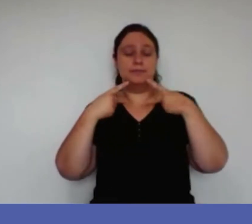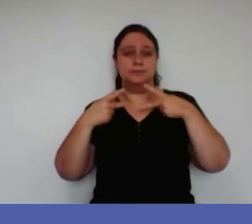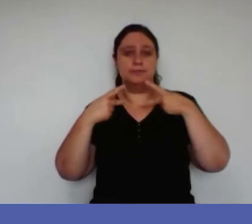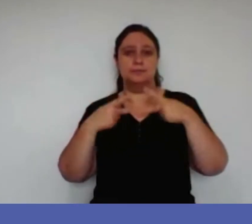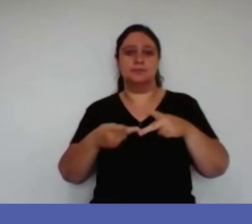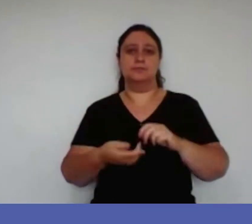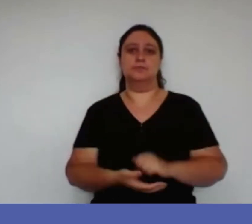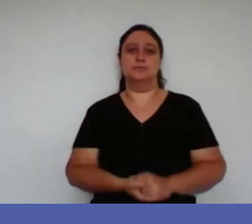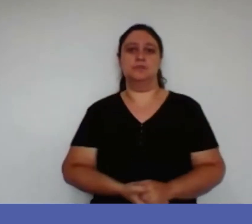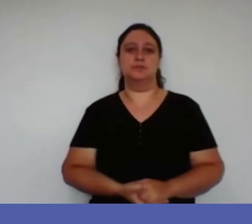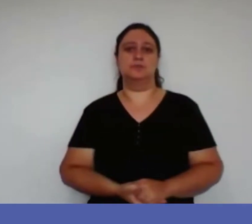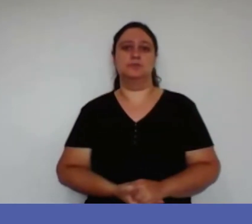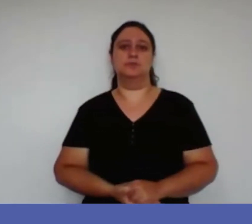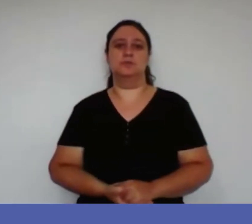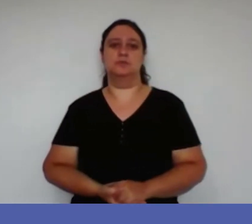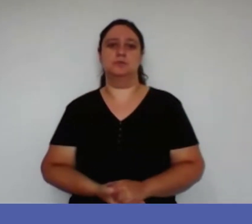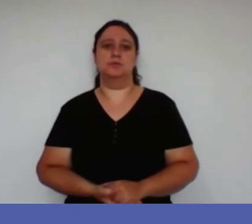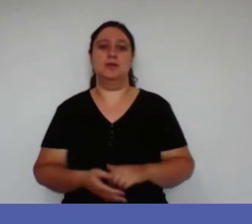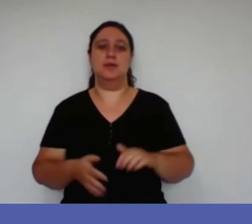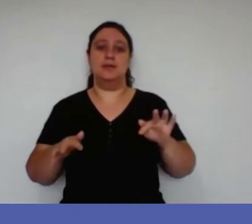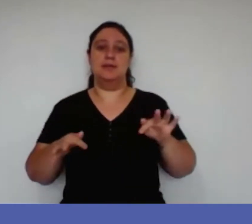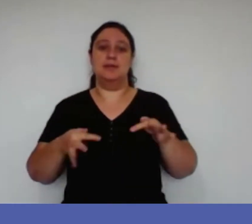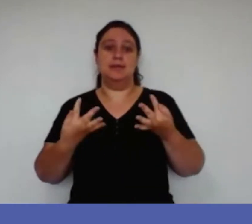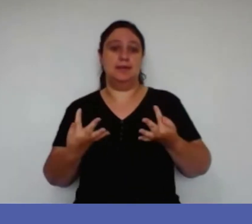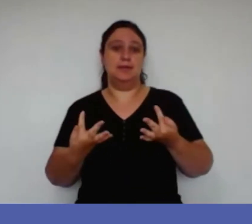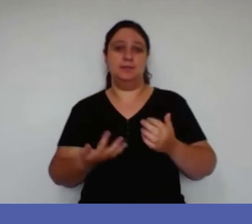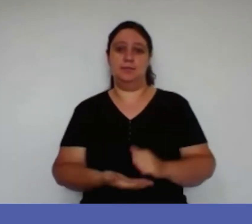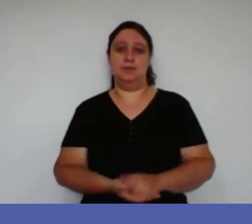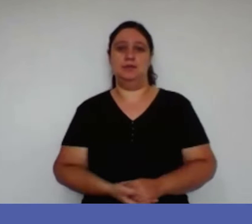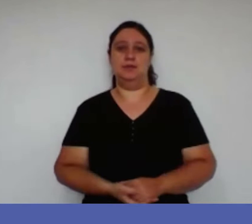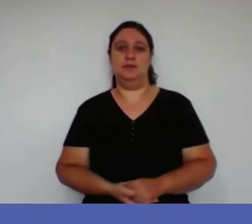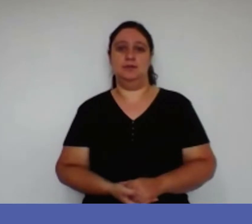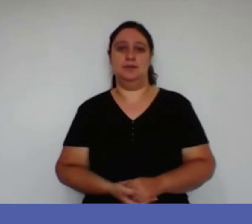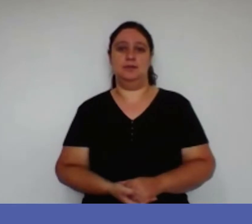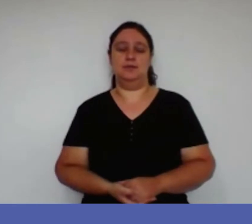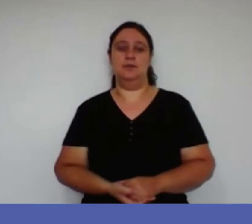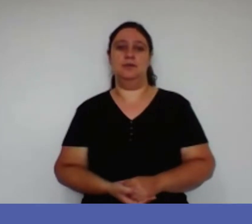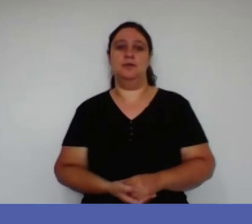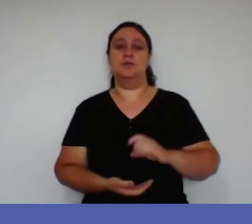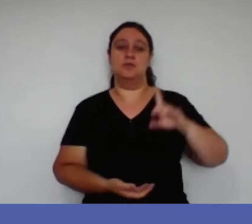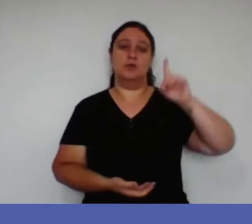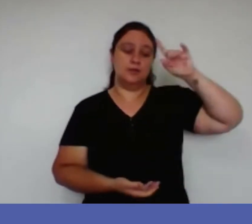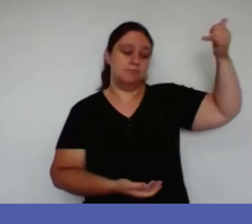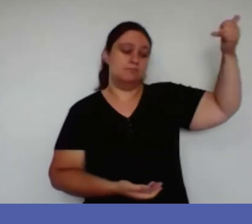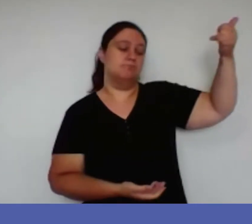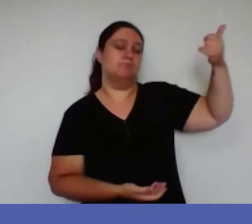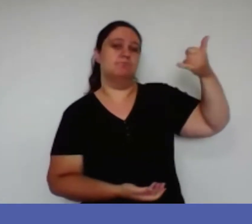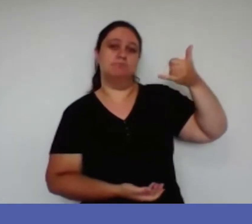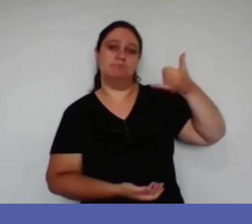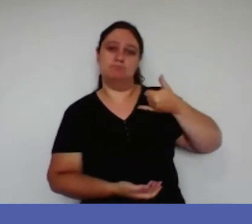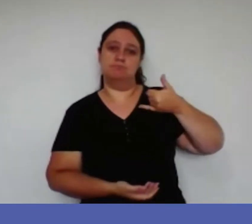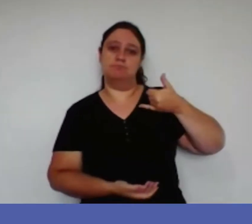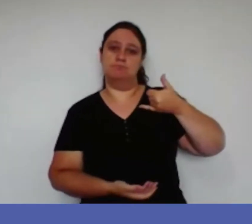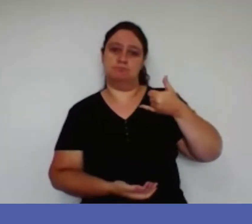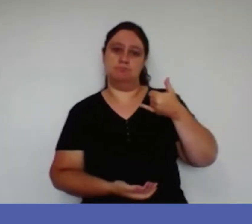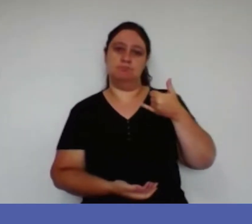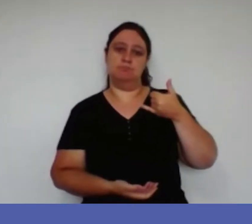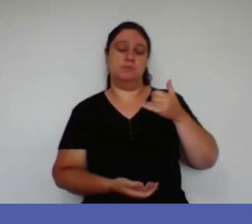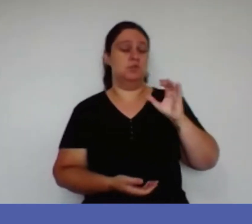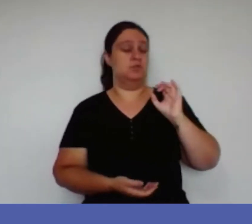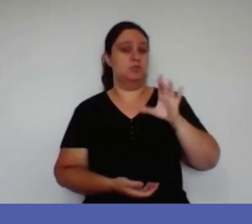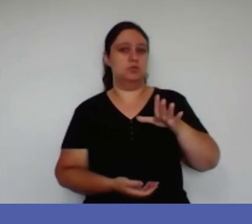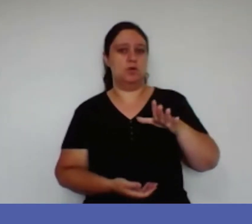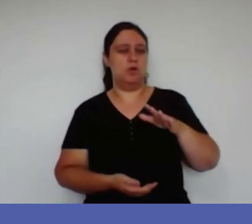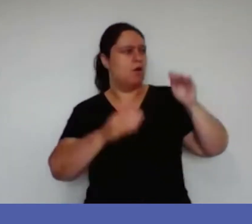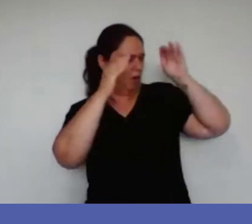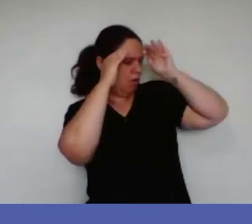É só ser simples. É só ouvir a palavra profética, ruminar, né? Realmente entender,